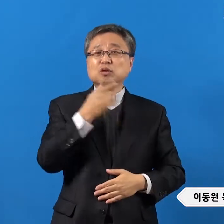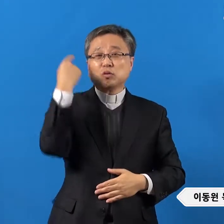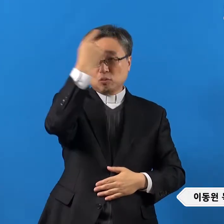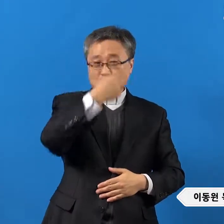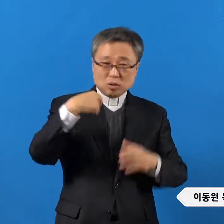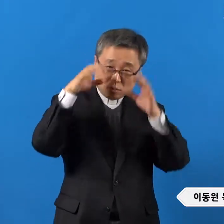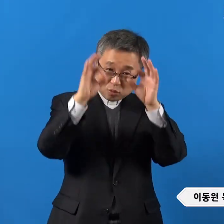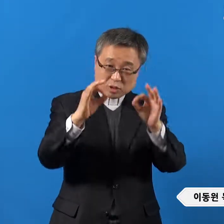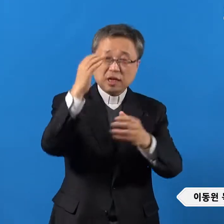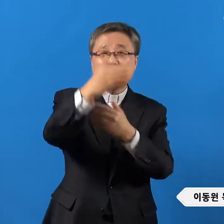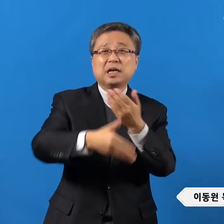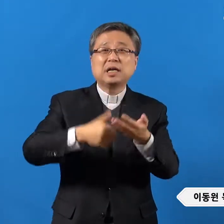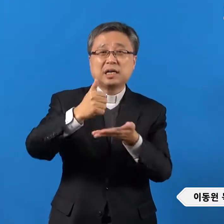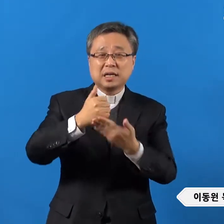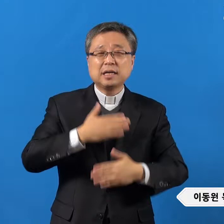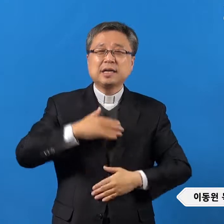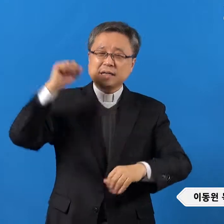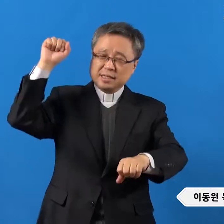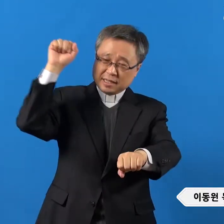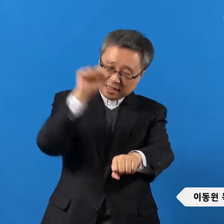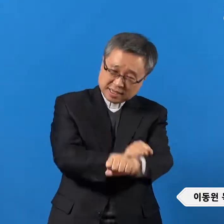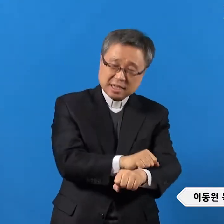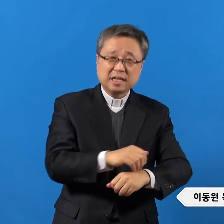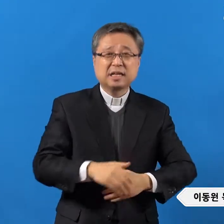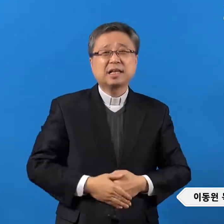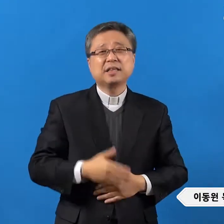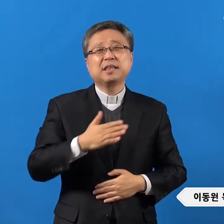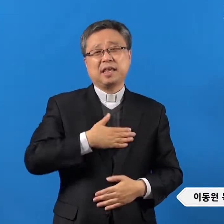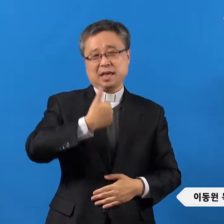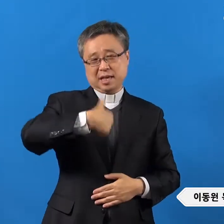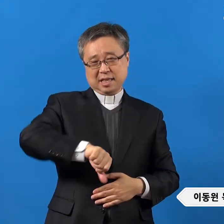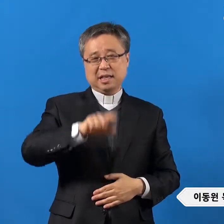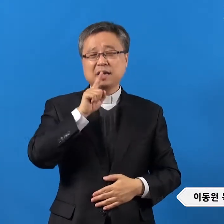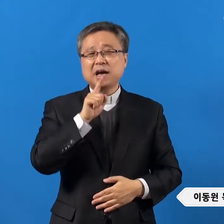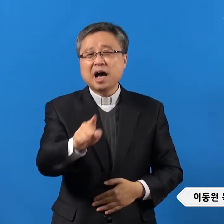하나님, 잘했다. 내 아들아, 잘했어.